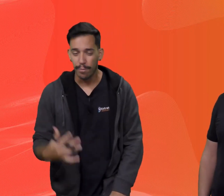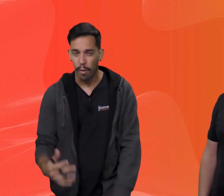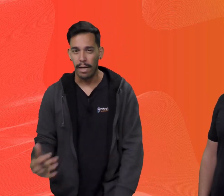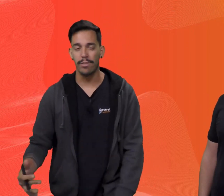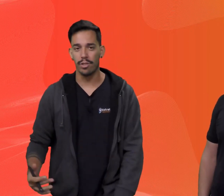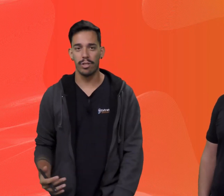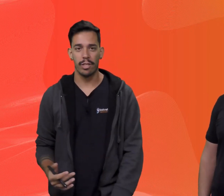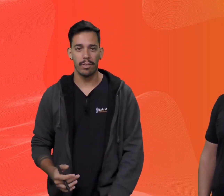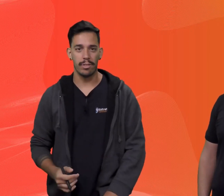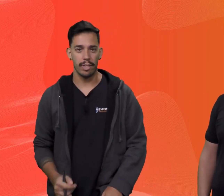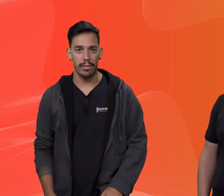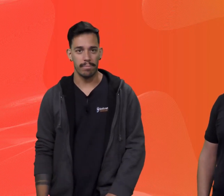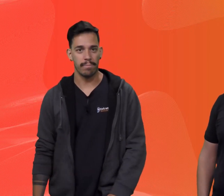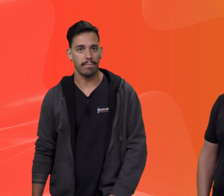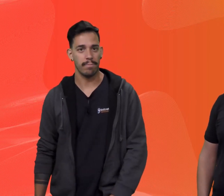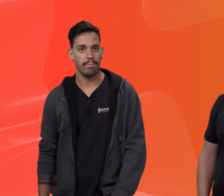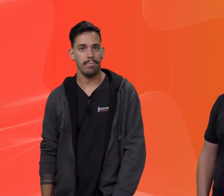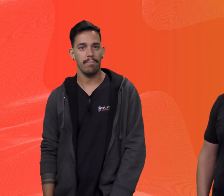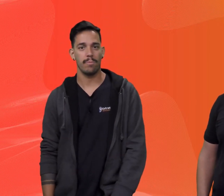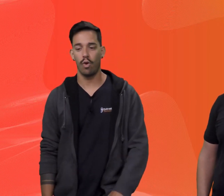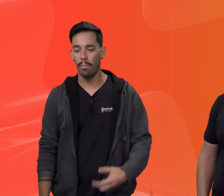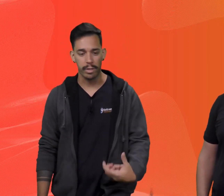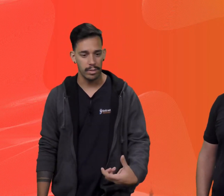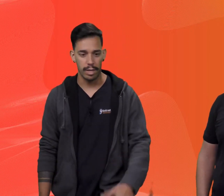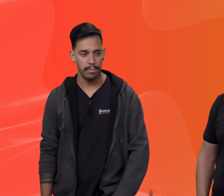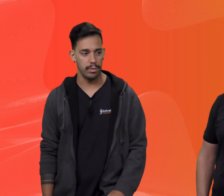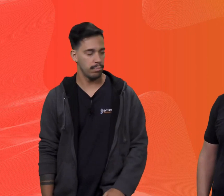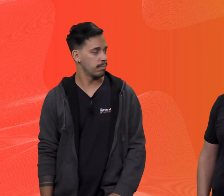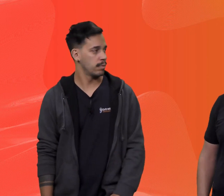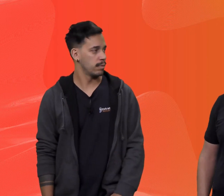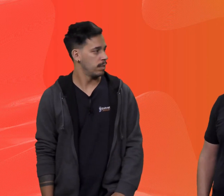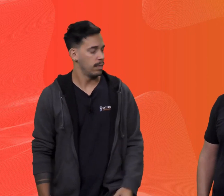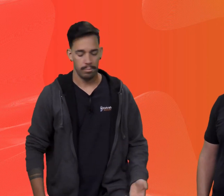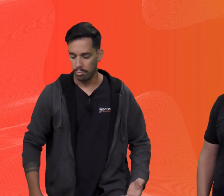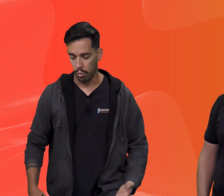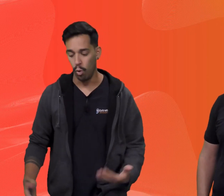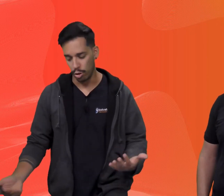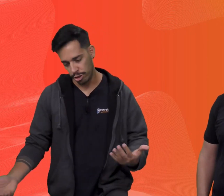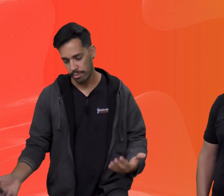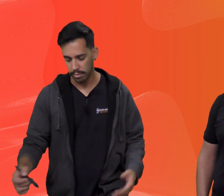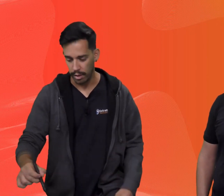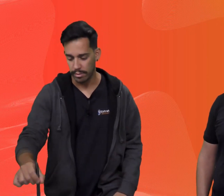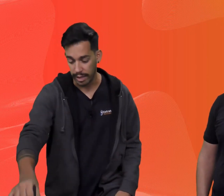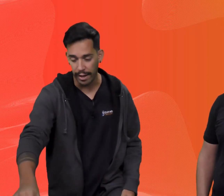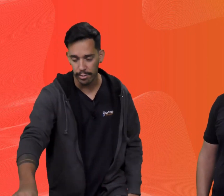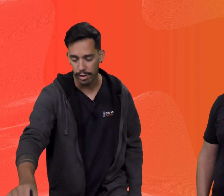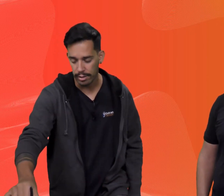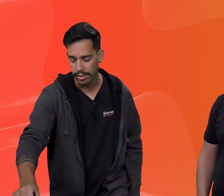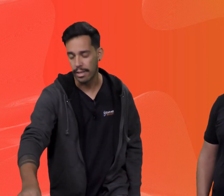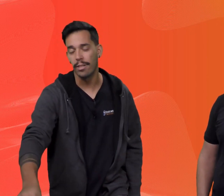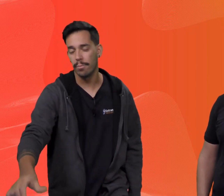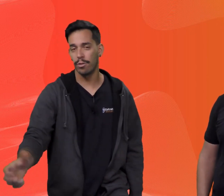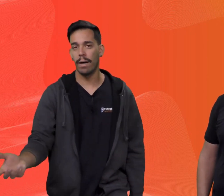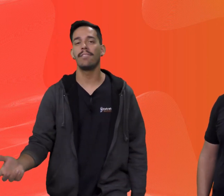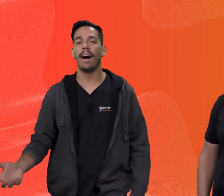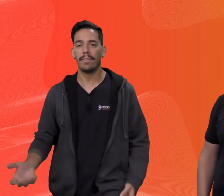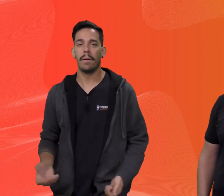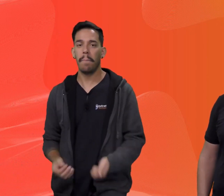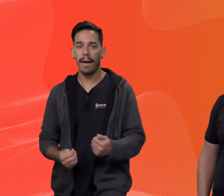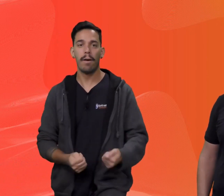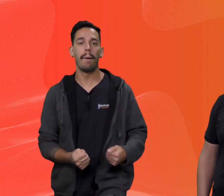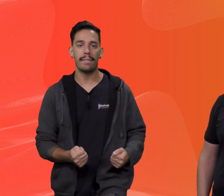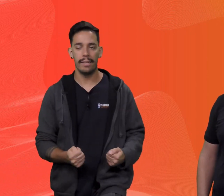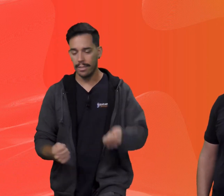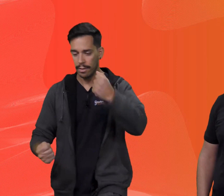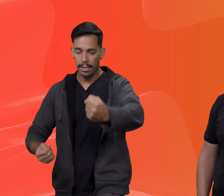que a água é formada de hidrogênio e oxigênio? Como que a gente sabe disso? Hoje, né, tendo eletricidade é muito mais fácil.